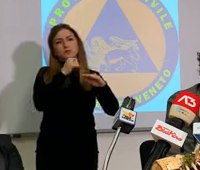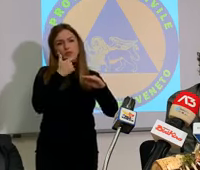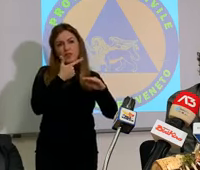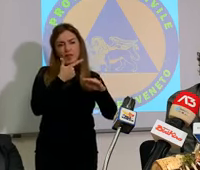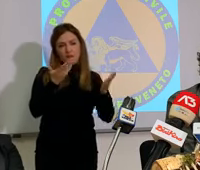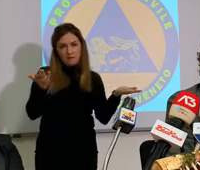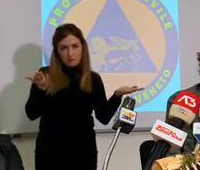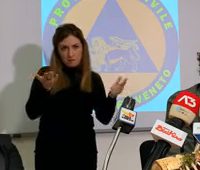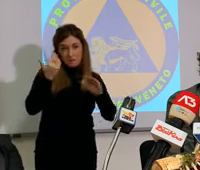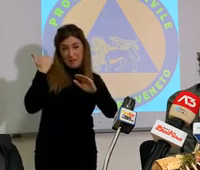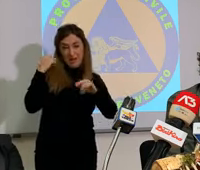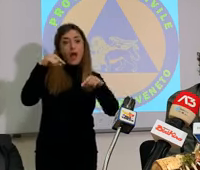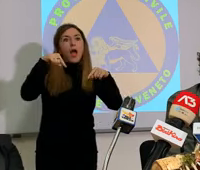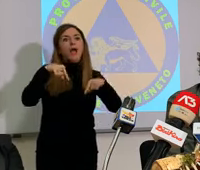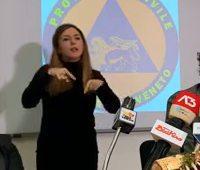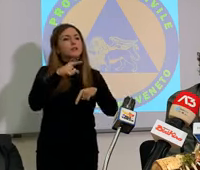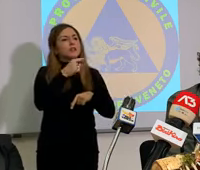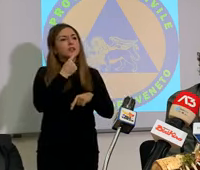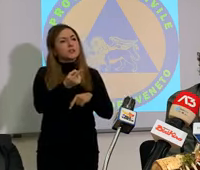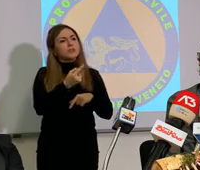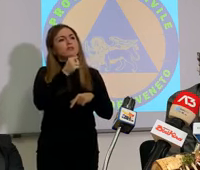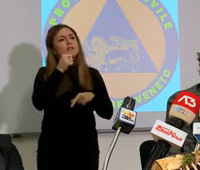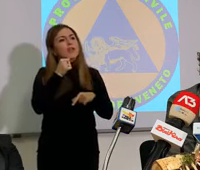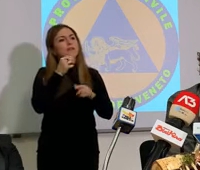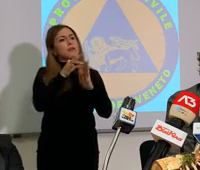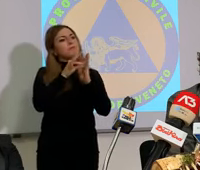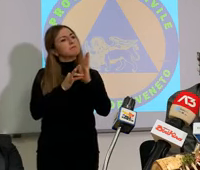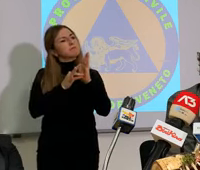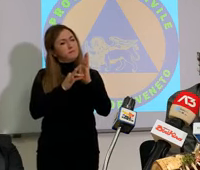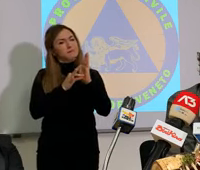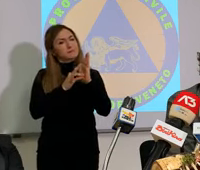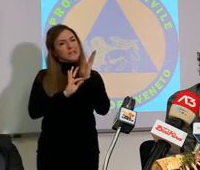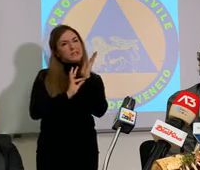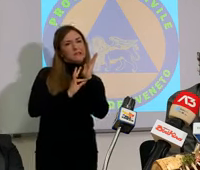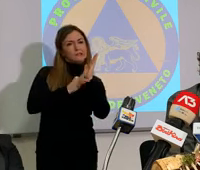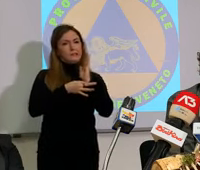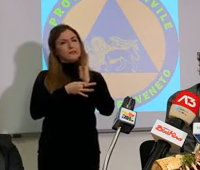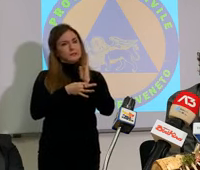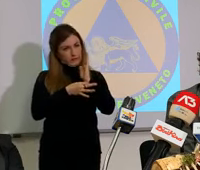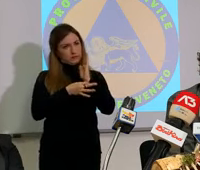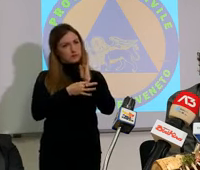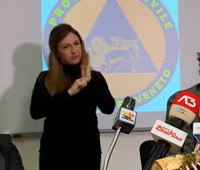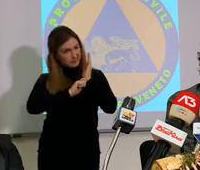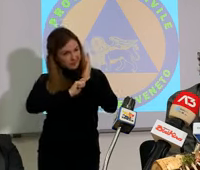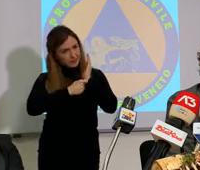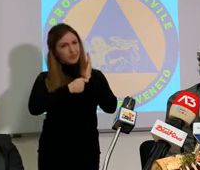adesso lei stesso parla di misure insomma di misure sostenute